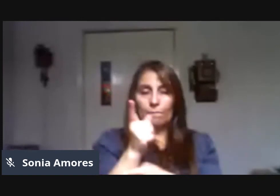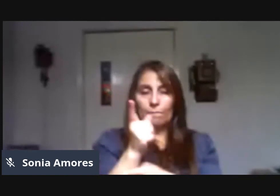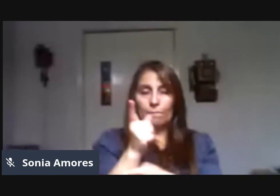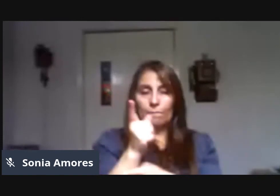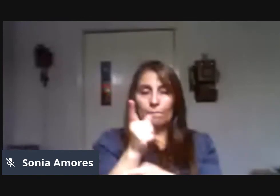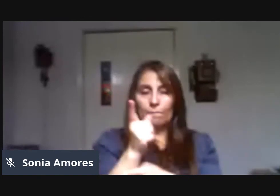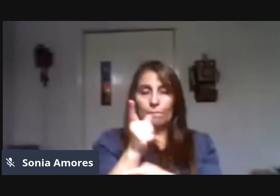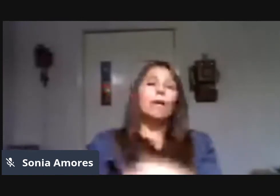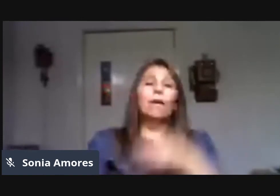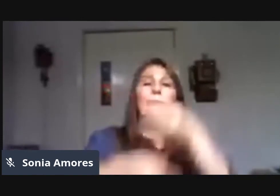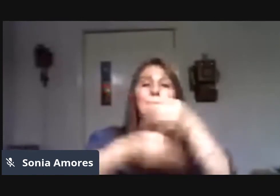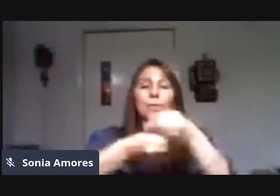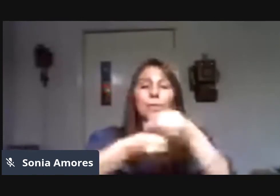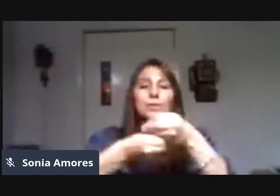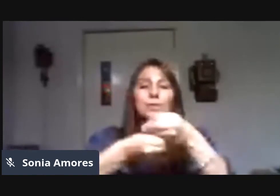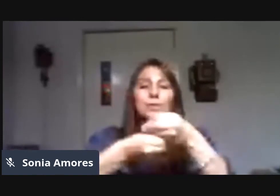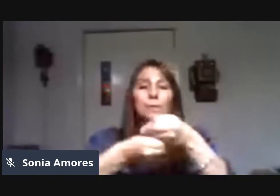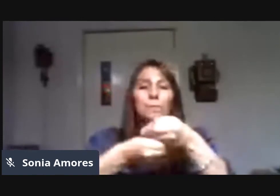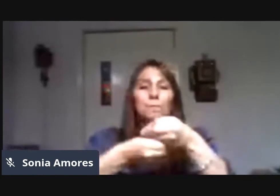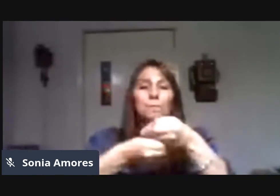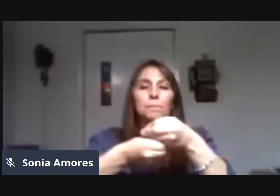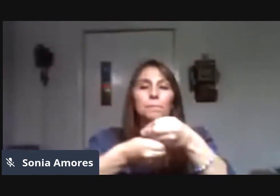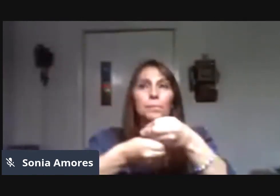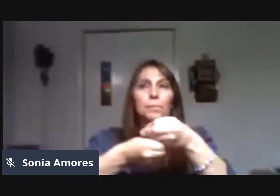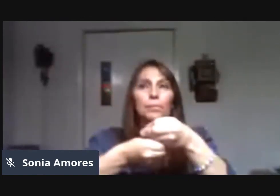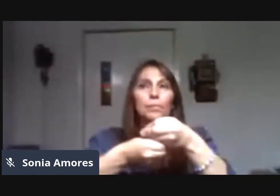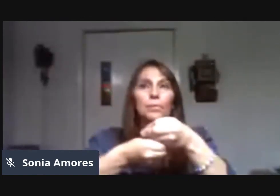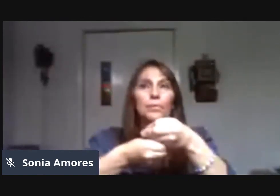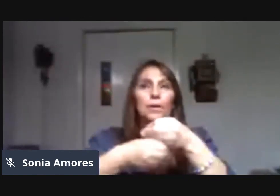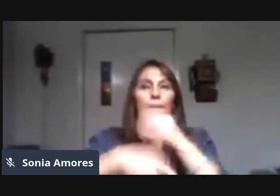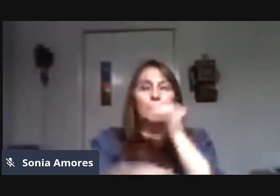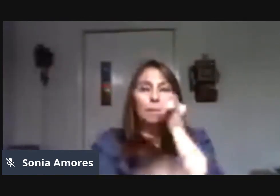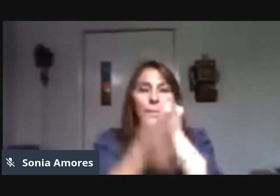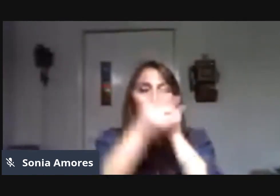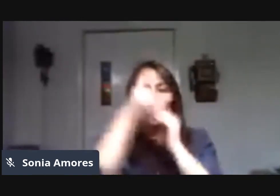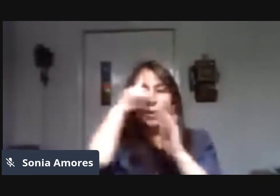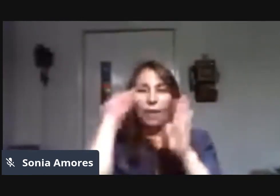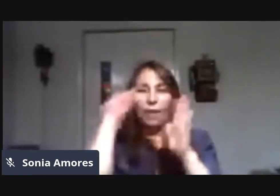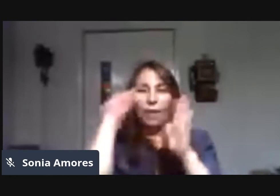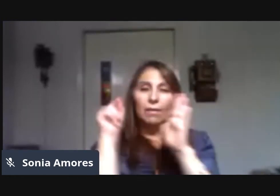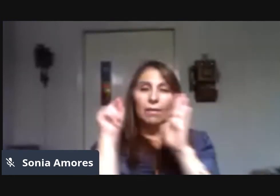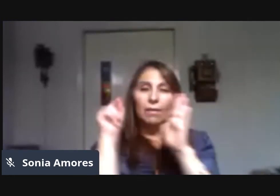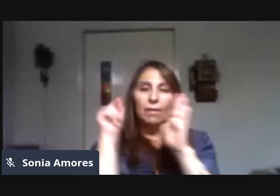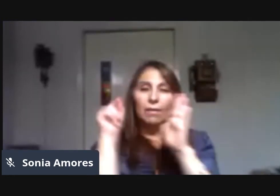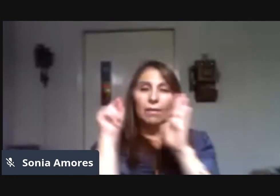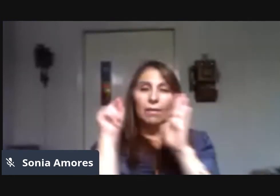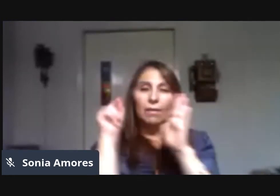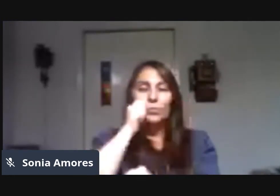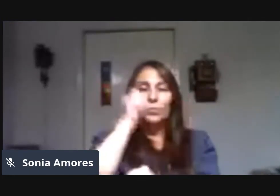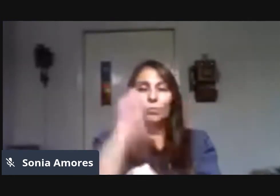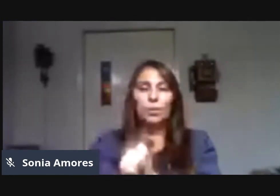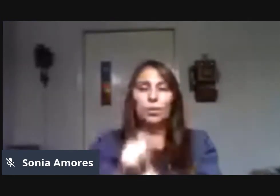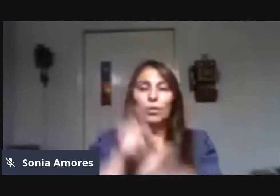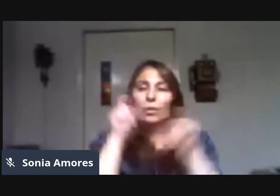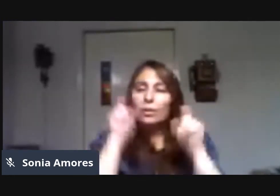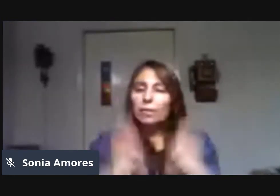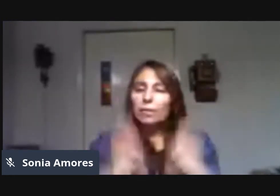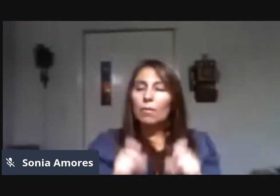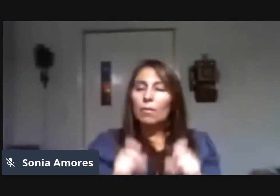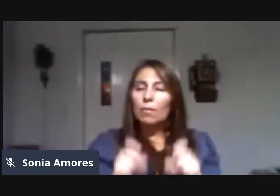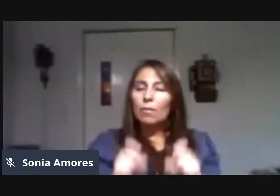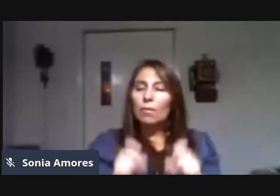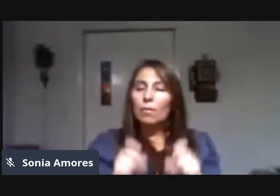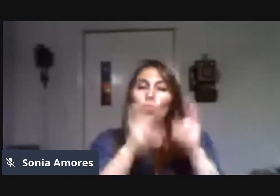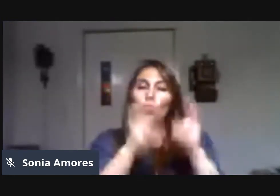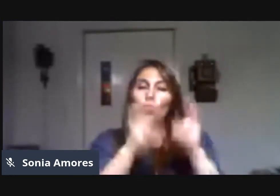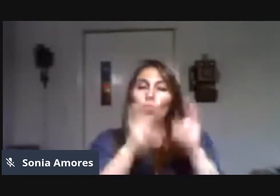idea desde la teoría crítica de los derechos humanos es que le vamos a dar contenido a nuevos derechos y a nuevas